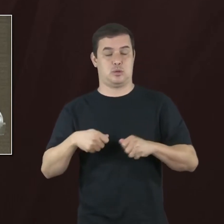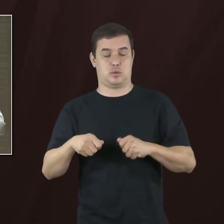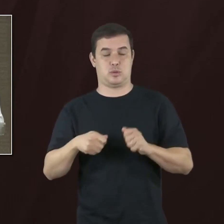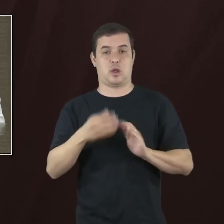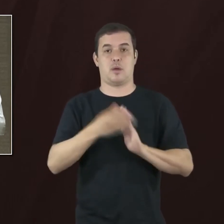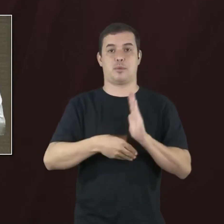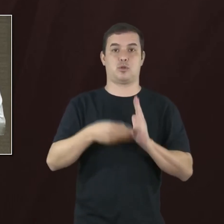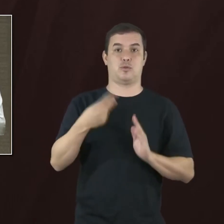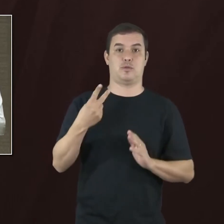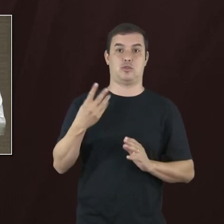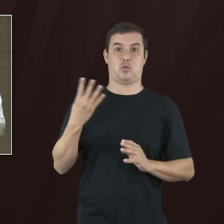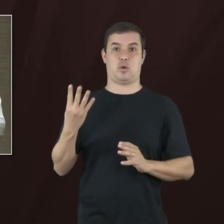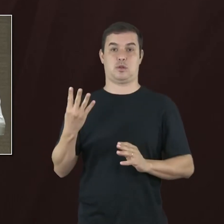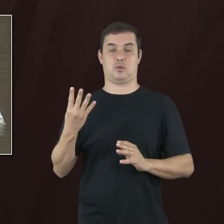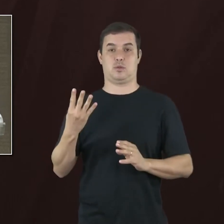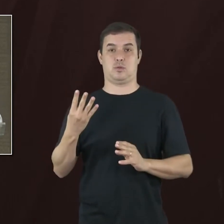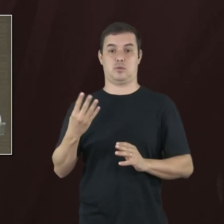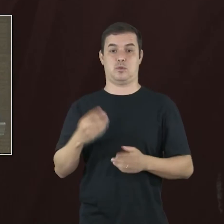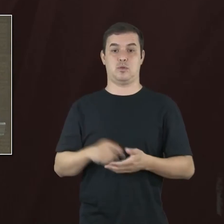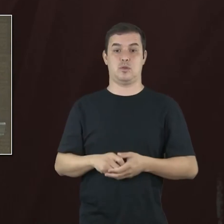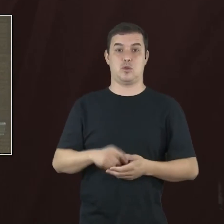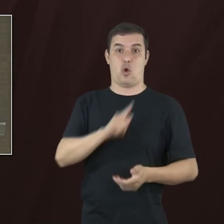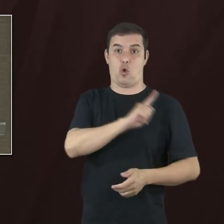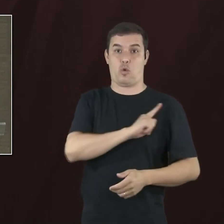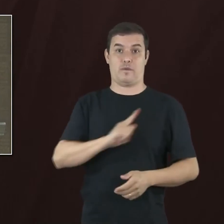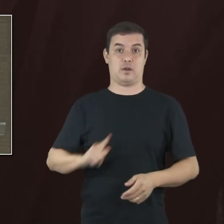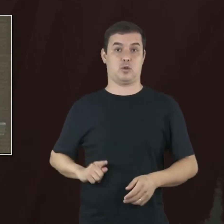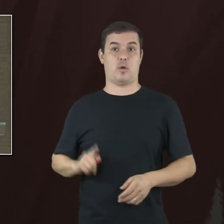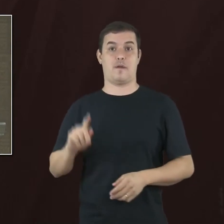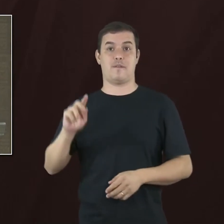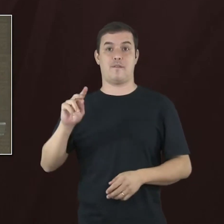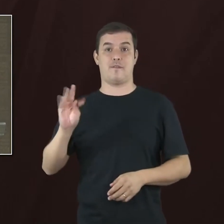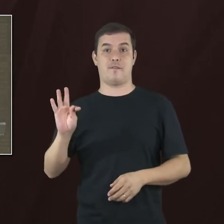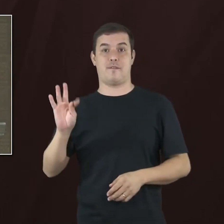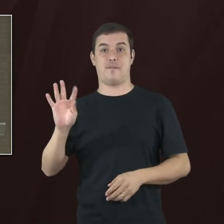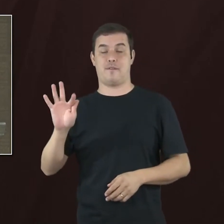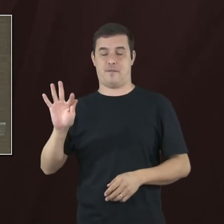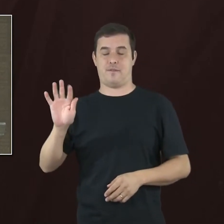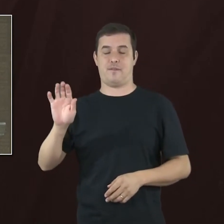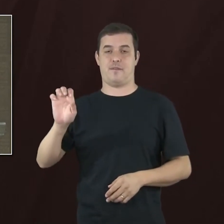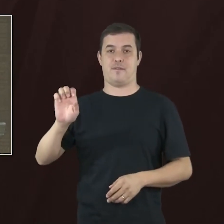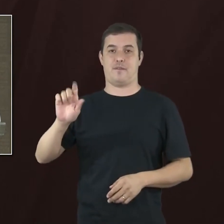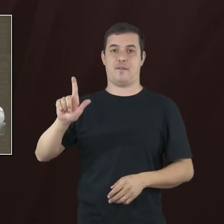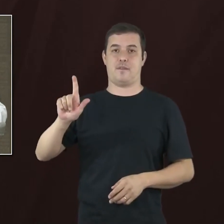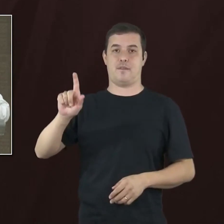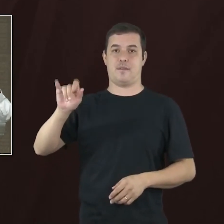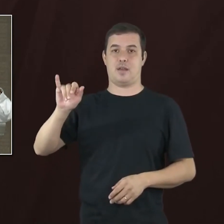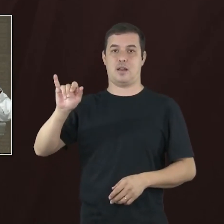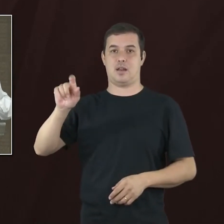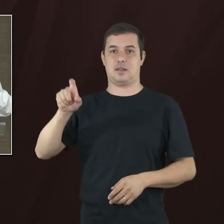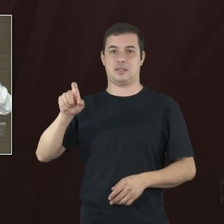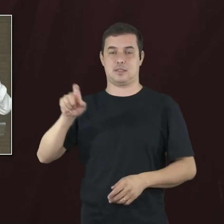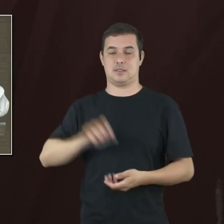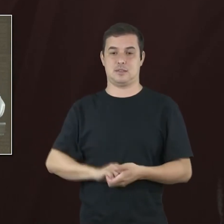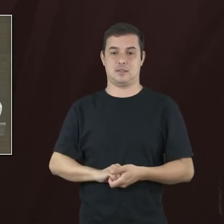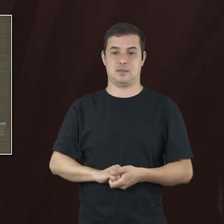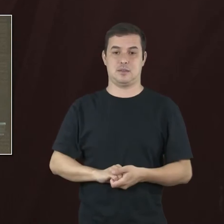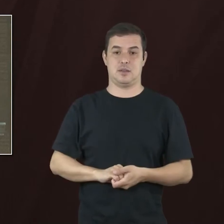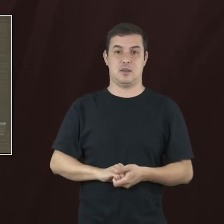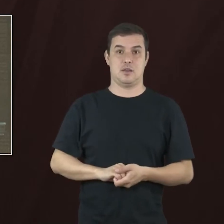compareceu diante do governador Félix para apresentar a sua defesa. Quer dizer, Paulo falou